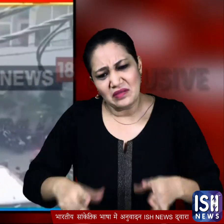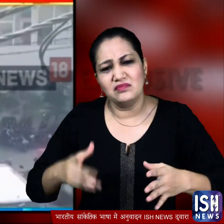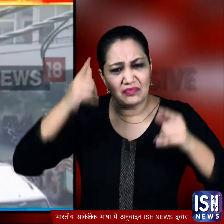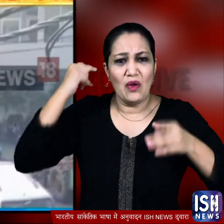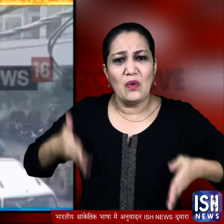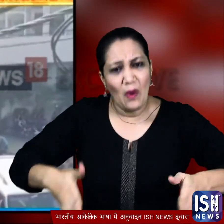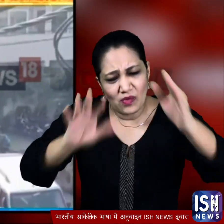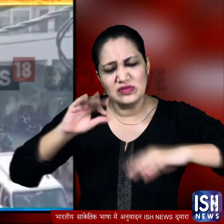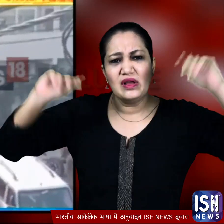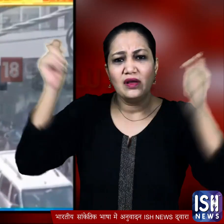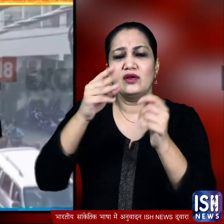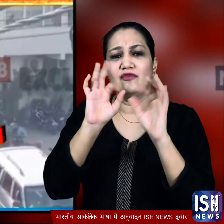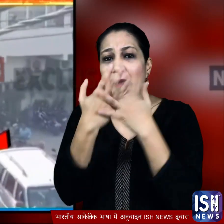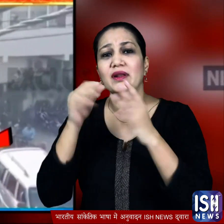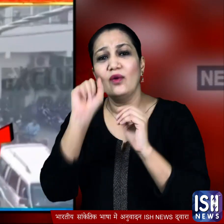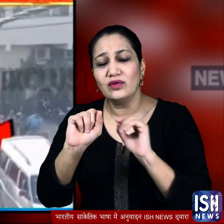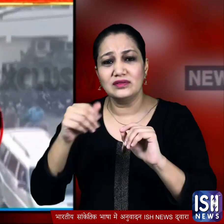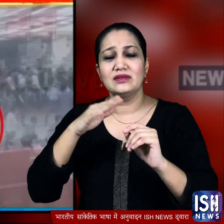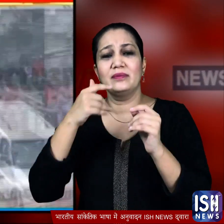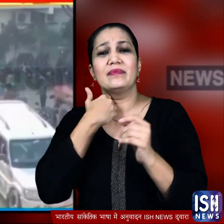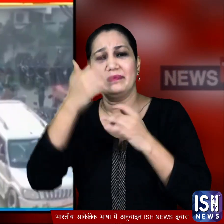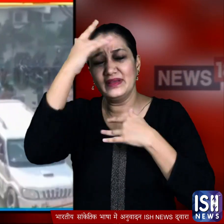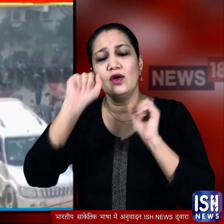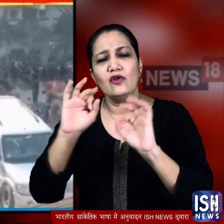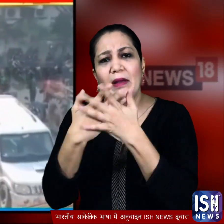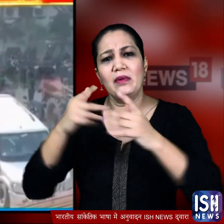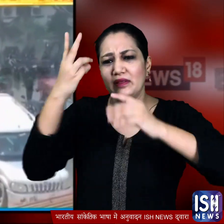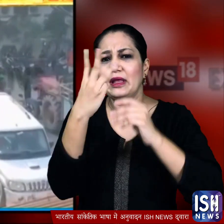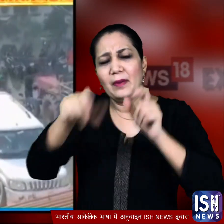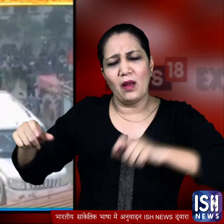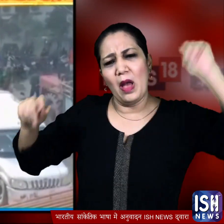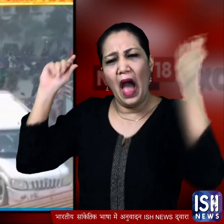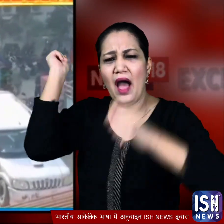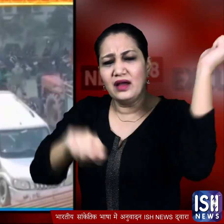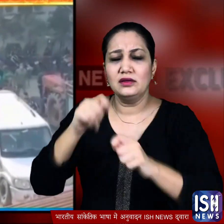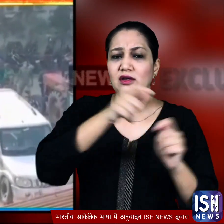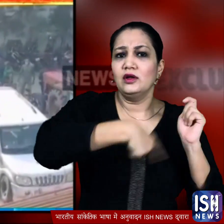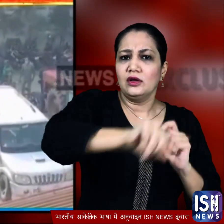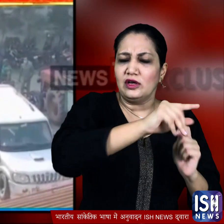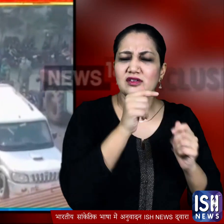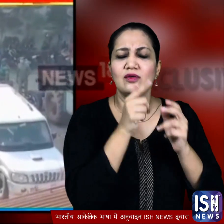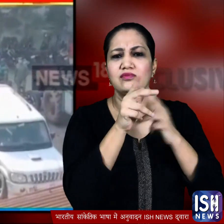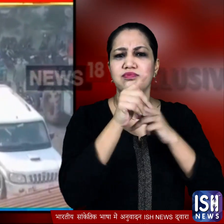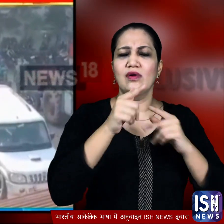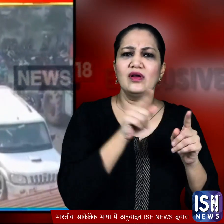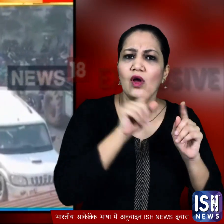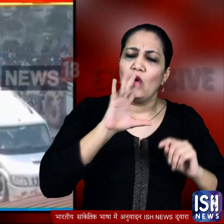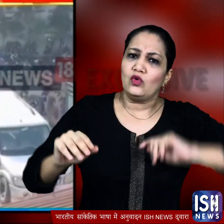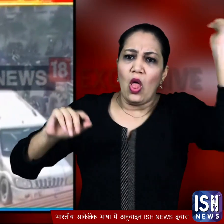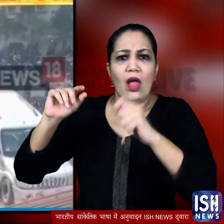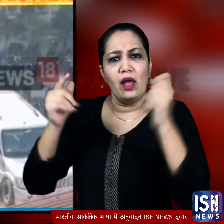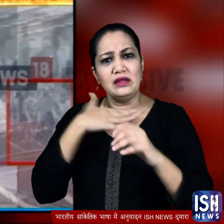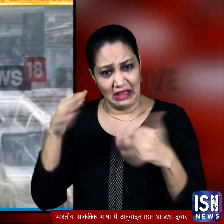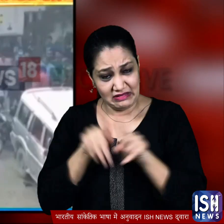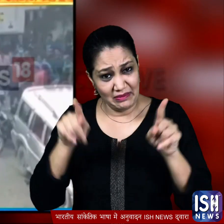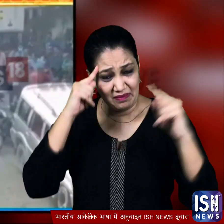पर खुलेआम मरीज के उन 3 घरवालों को पीटने लगे। सड़क पर सरेआम गुंडागर्दी कर रहे इन गार्ड को देखकर ऐसा लगा जैसे वो उनकी जान लेकर